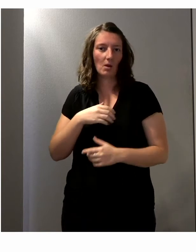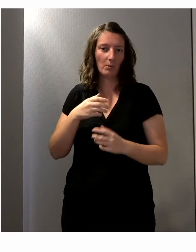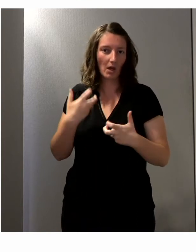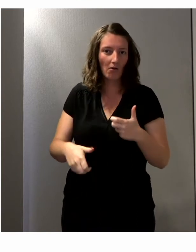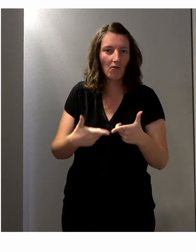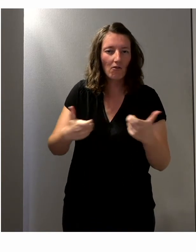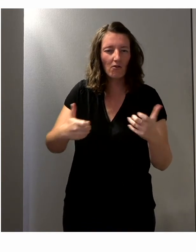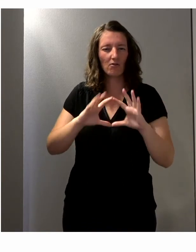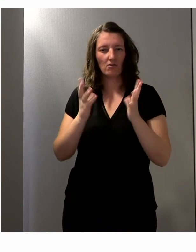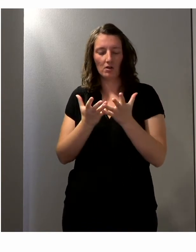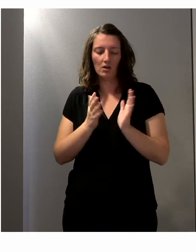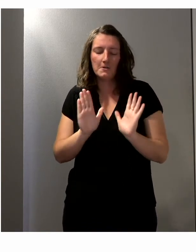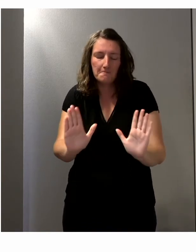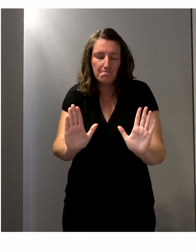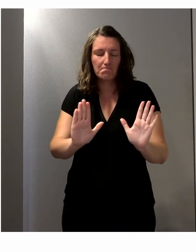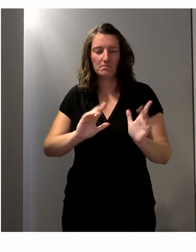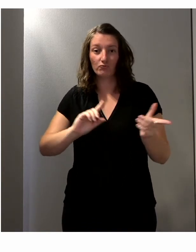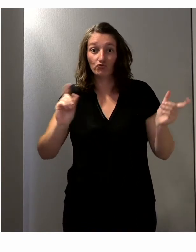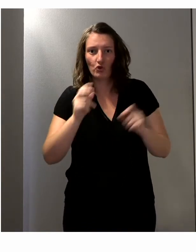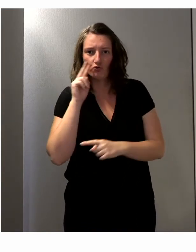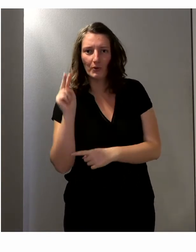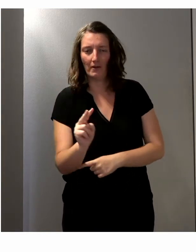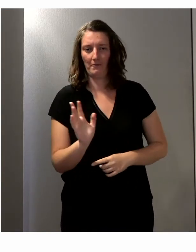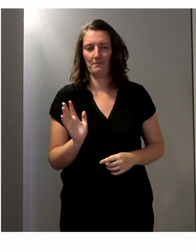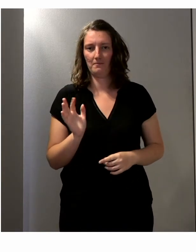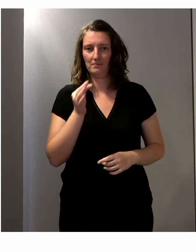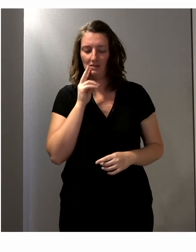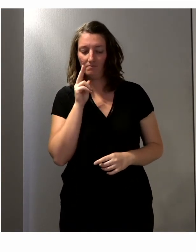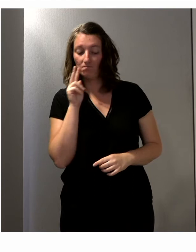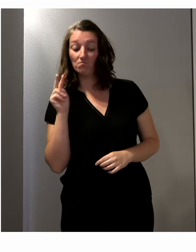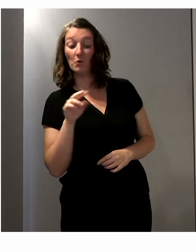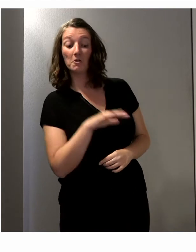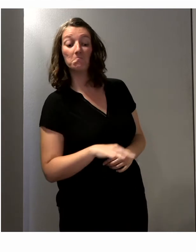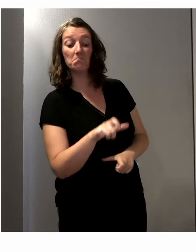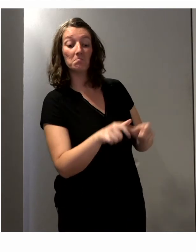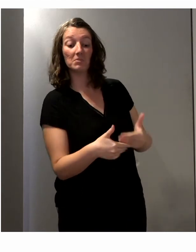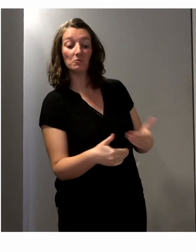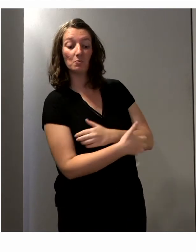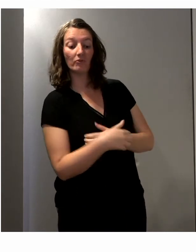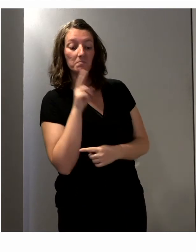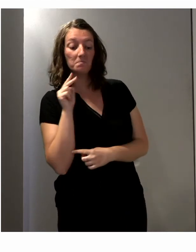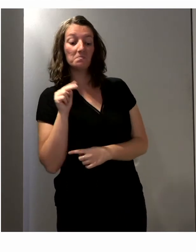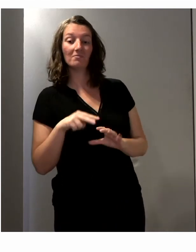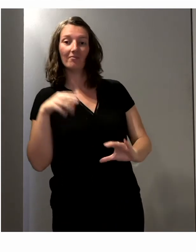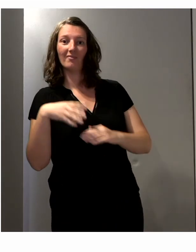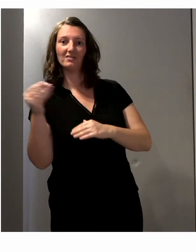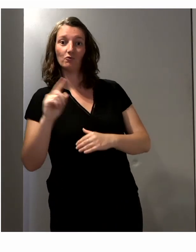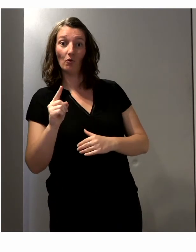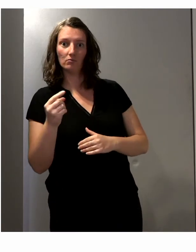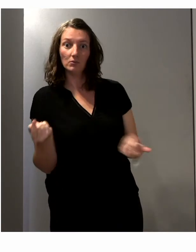etc., qui consiste à partir, au contraire, du point de vue de ceux qui vivent la pauvreté et qui, bien